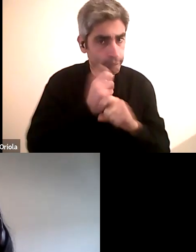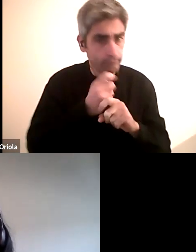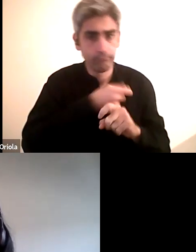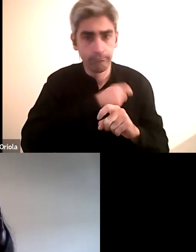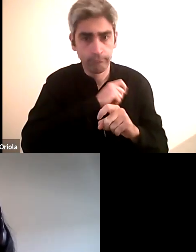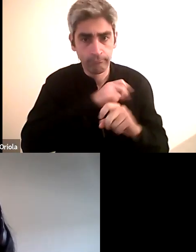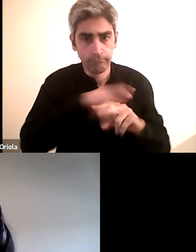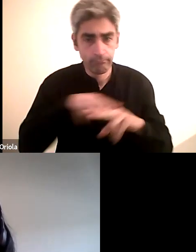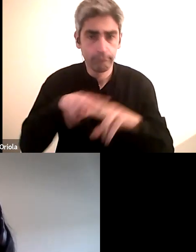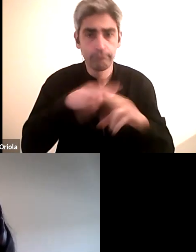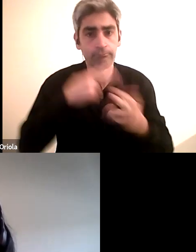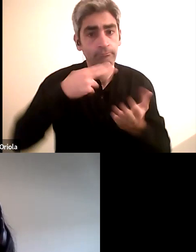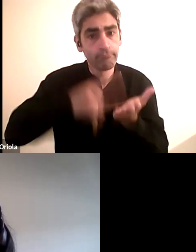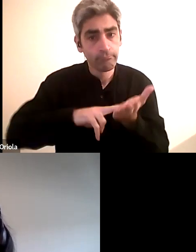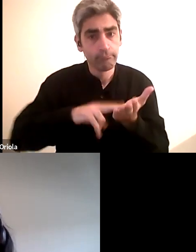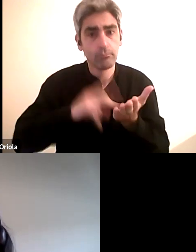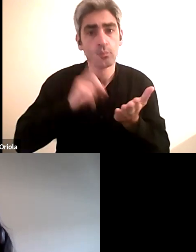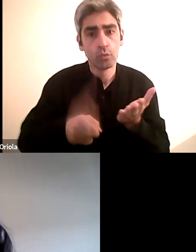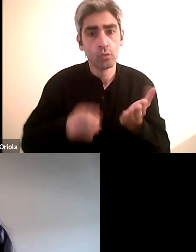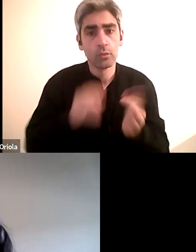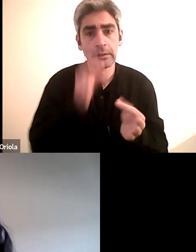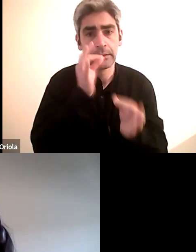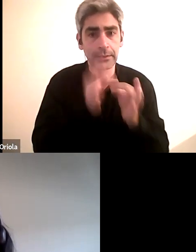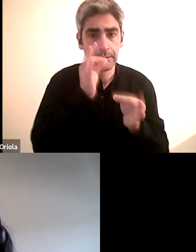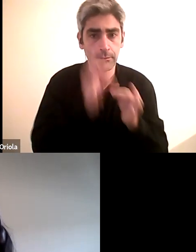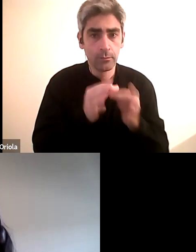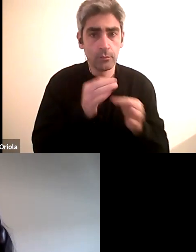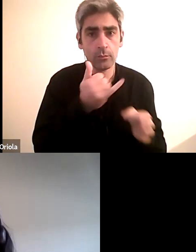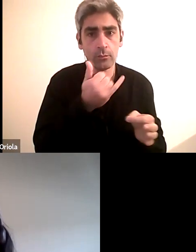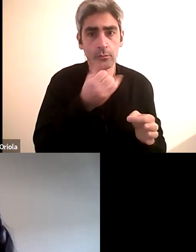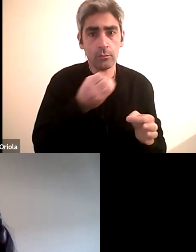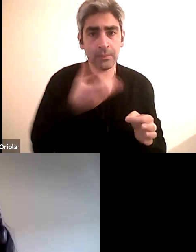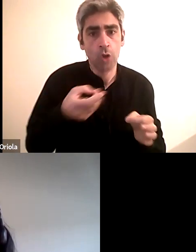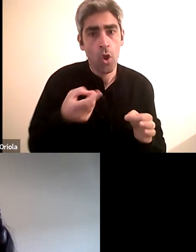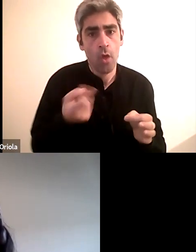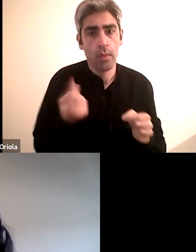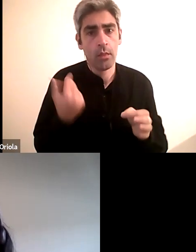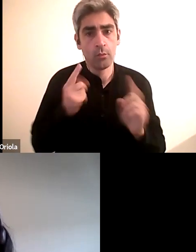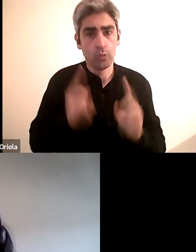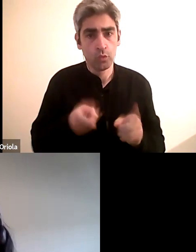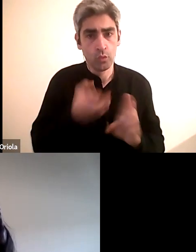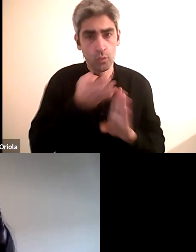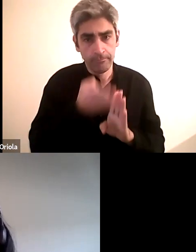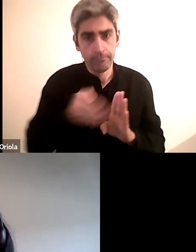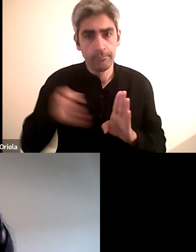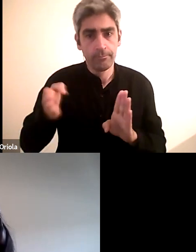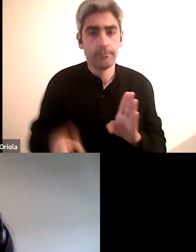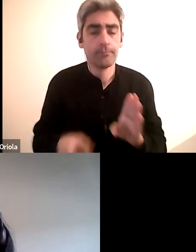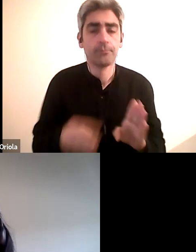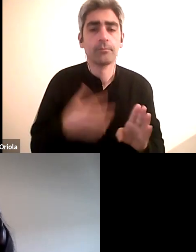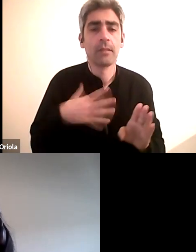ser feito de forma efetiva, vem de setembro de 2019. Deixe-me dizer, António,